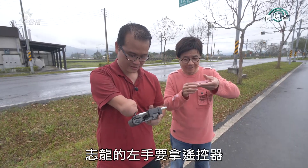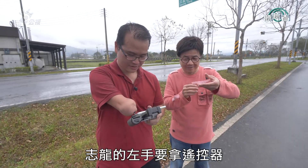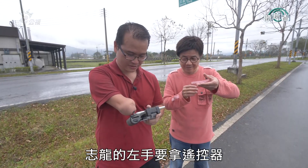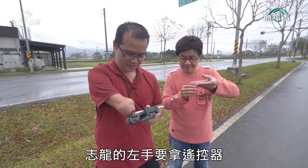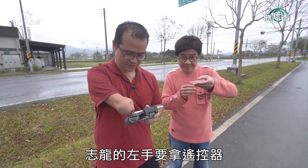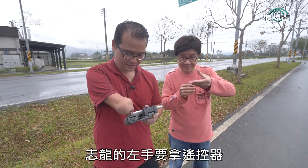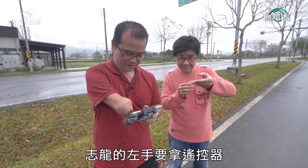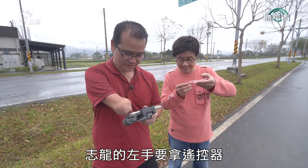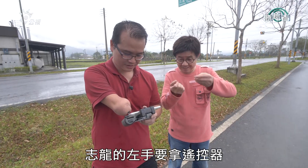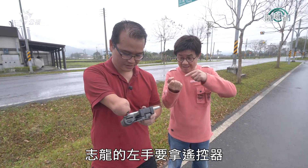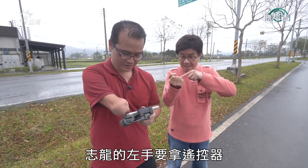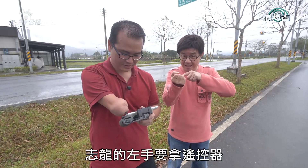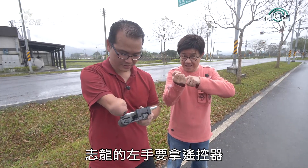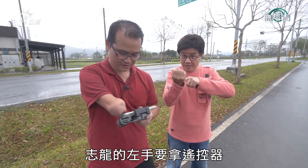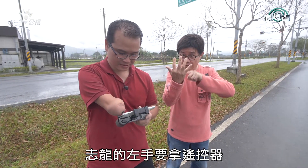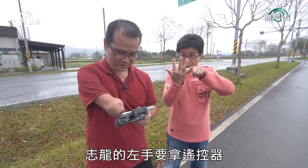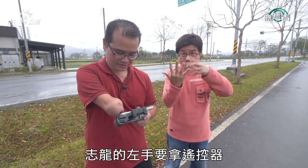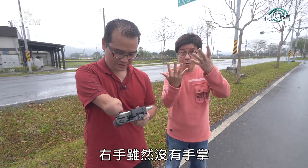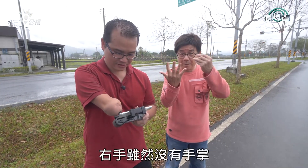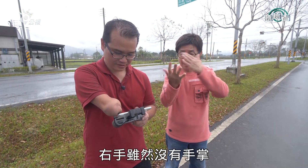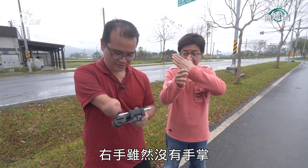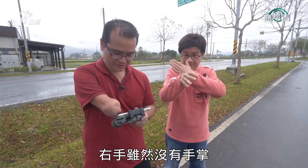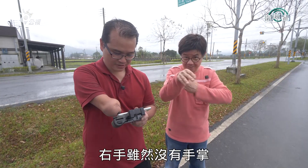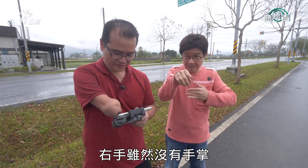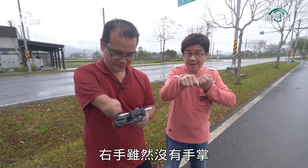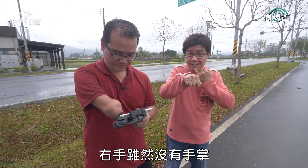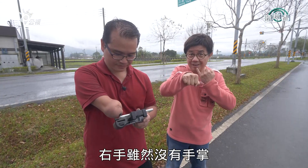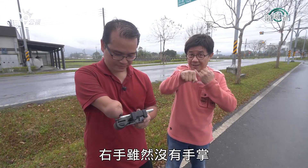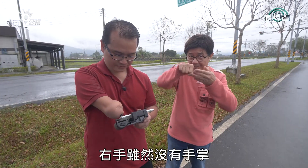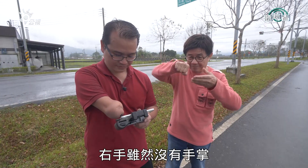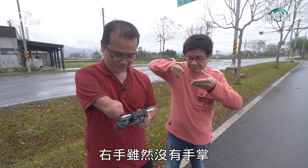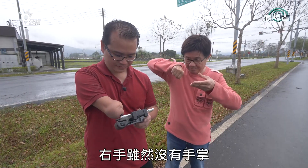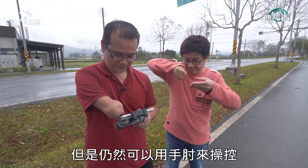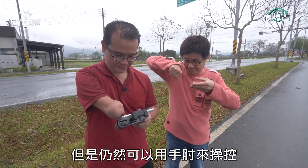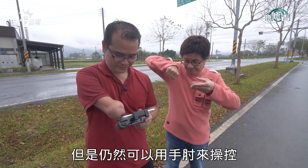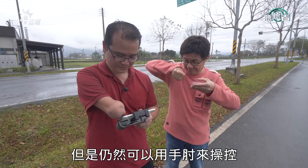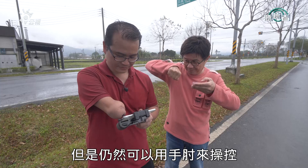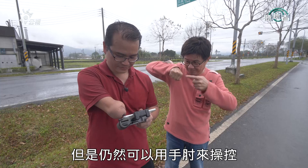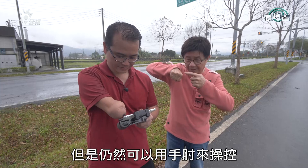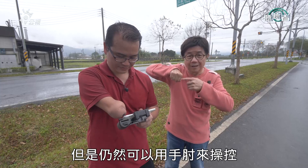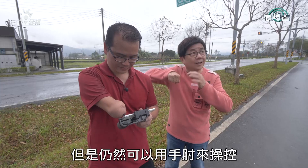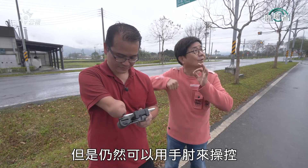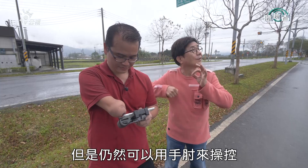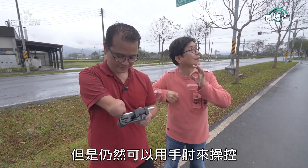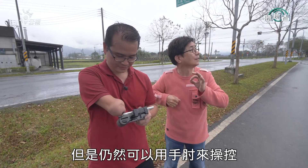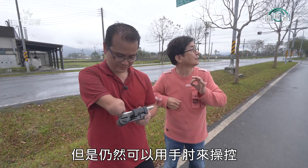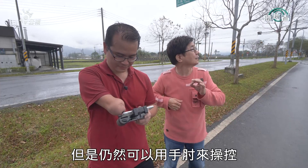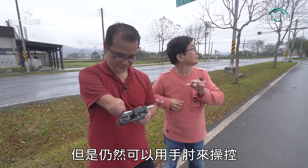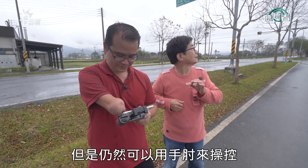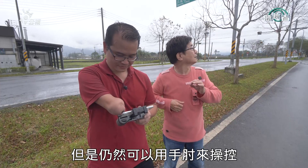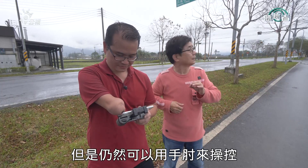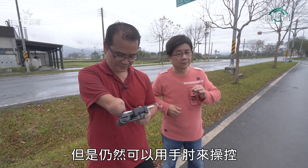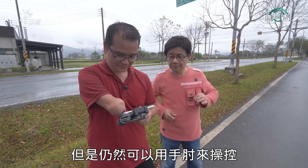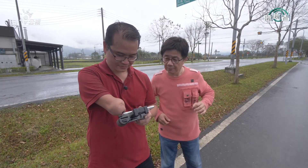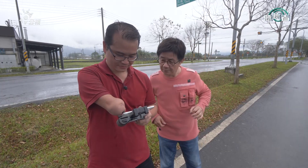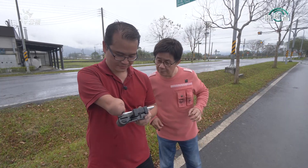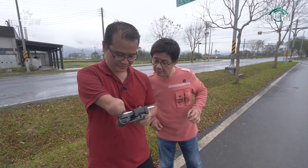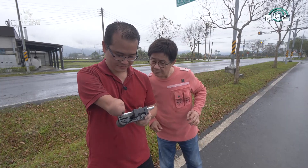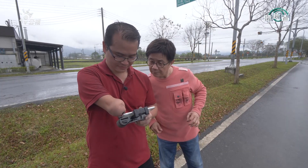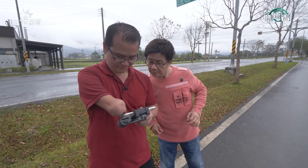左手啊，要拿遥控器；右手呢，虽然没有手掌，但是仍然可以用手肘来操控。